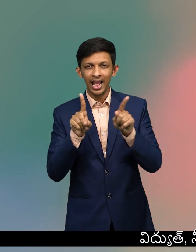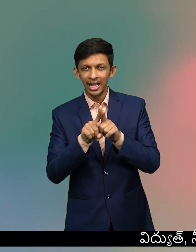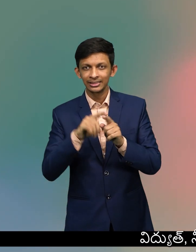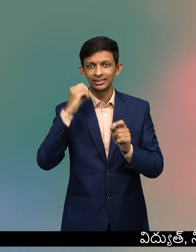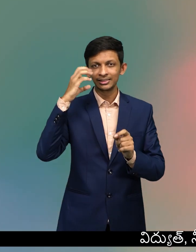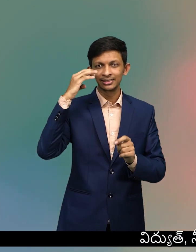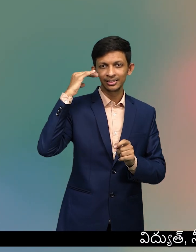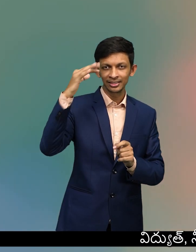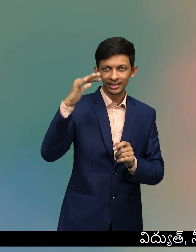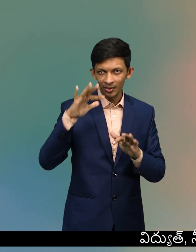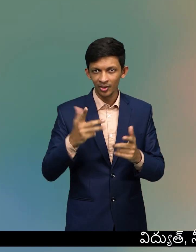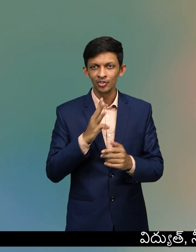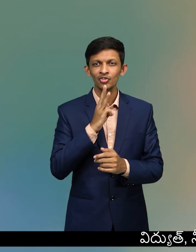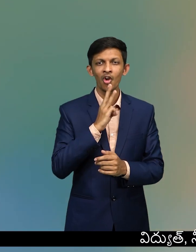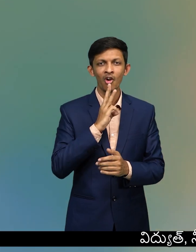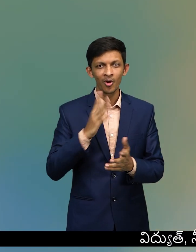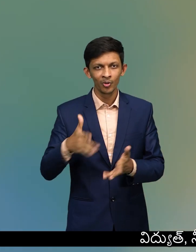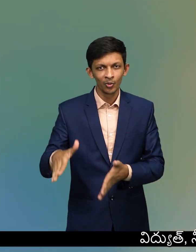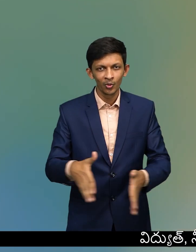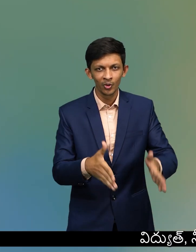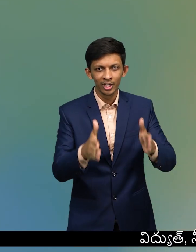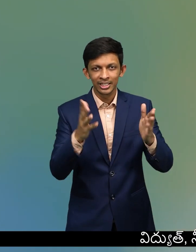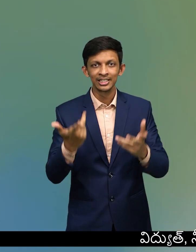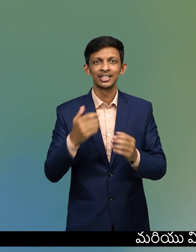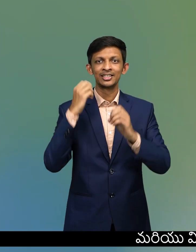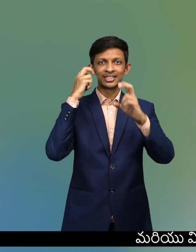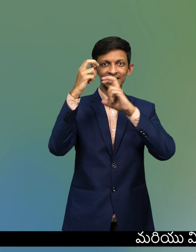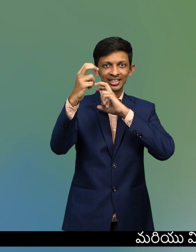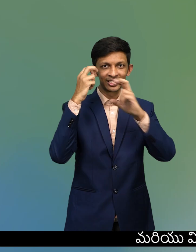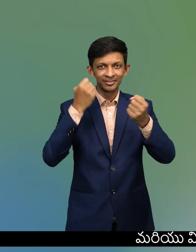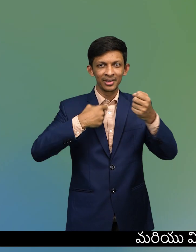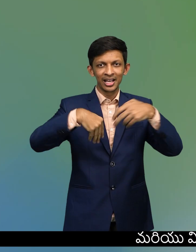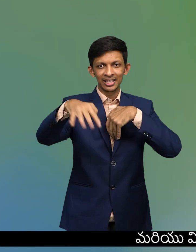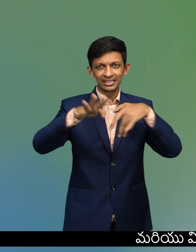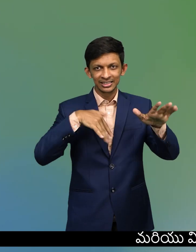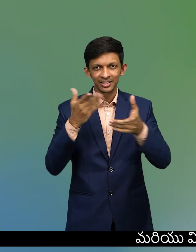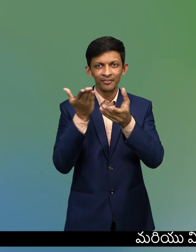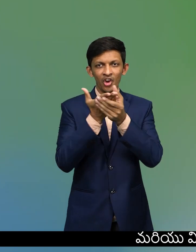విద్యుత్, నీరు, రోడ్లు, రవాణా, నిల్వ మరియు విద్యా సౌకర్యాలు వంటివి.